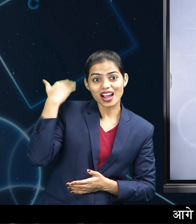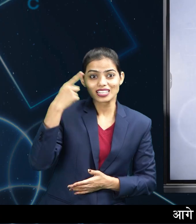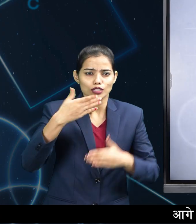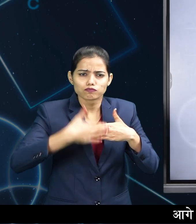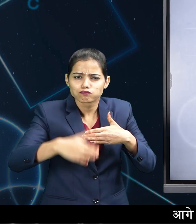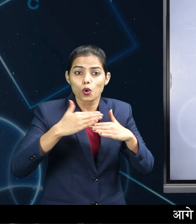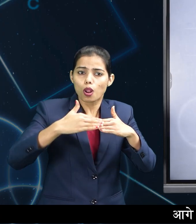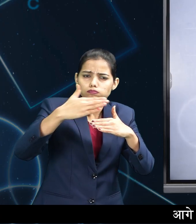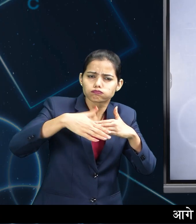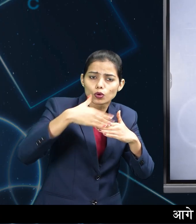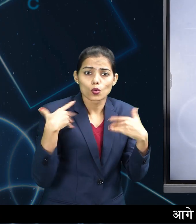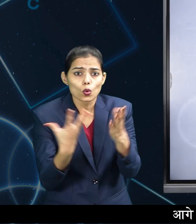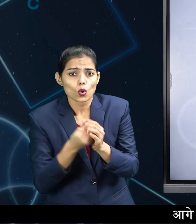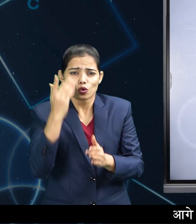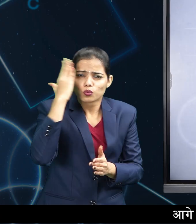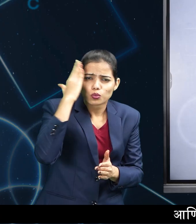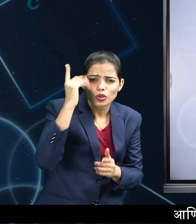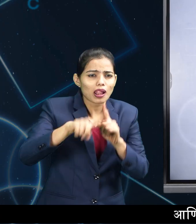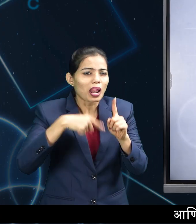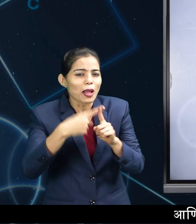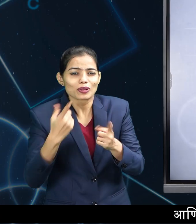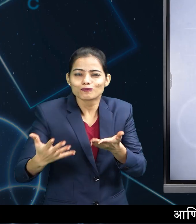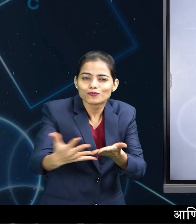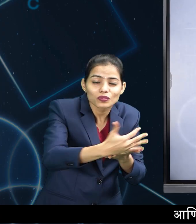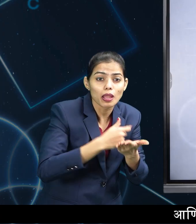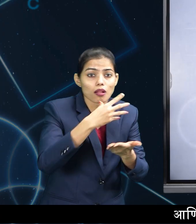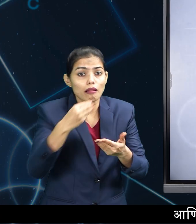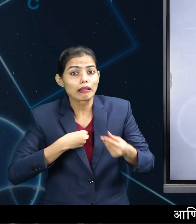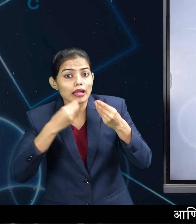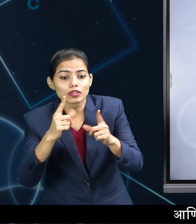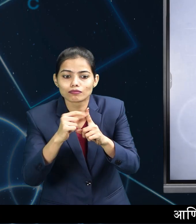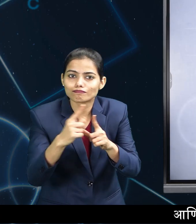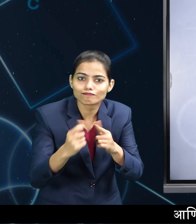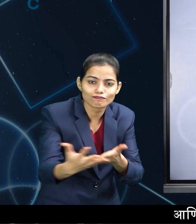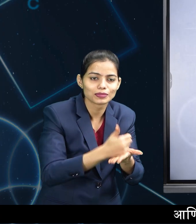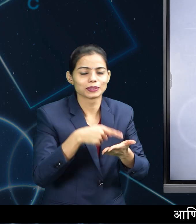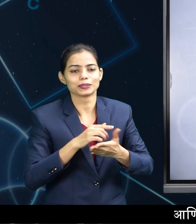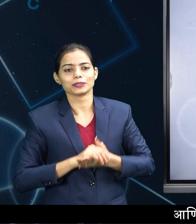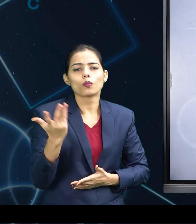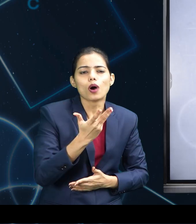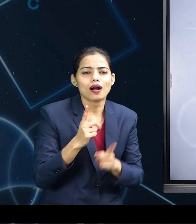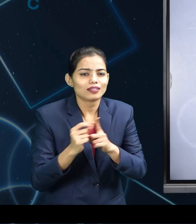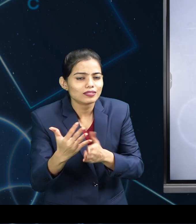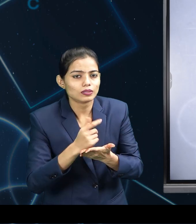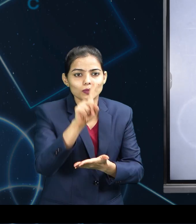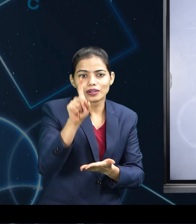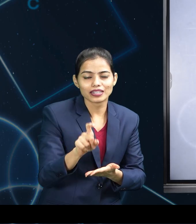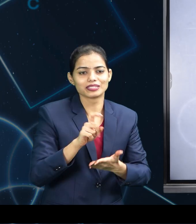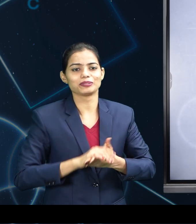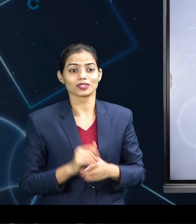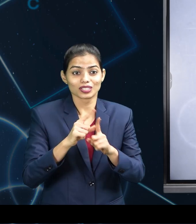पुढे जाण्यापूर्वी आपण माहितीचे संकलन आणि सादरीकरण याबद्दल जाणून घेऊया. माहिती म्हणजे